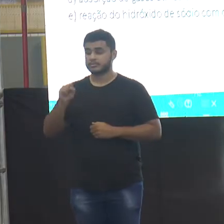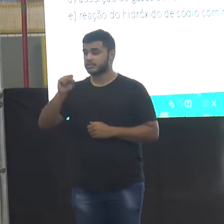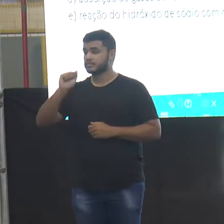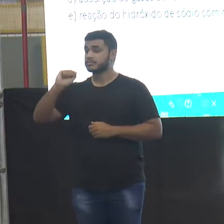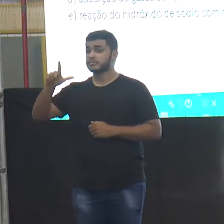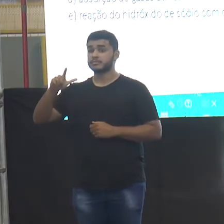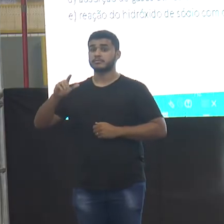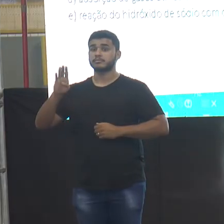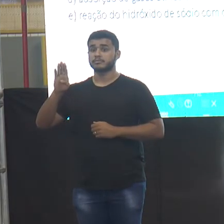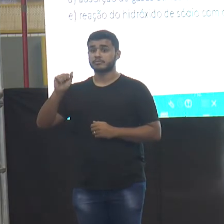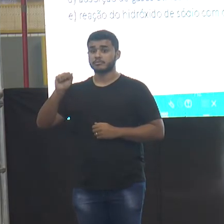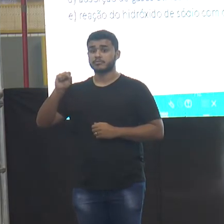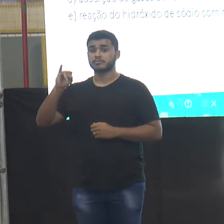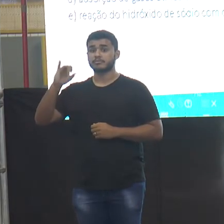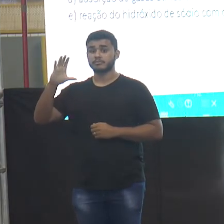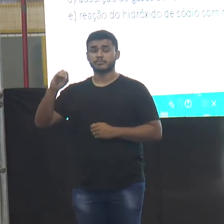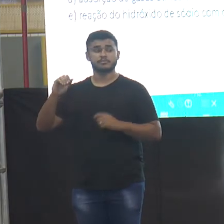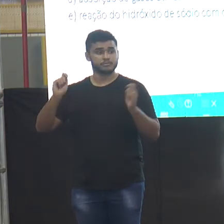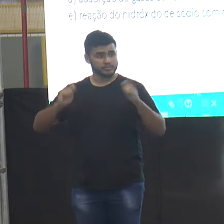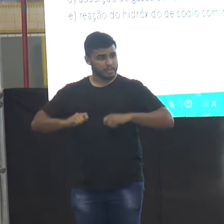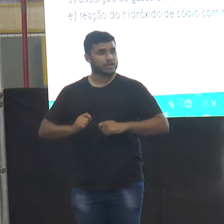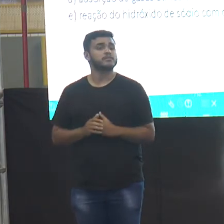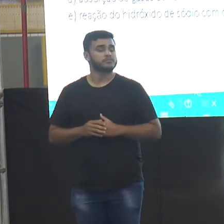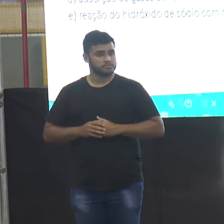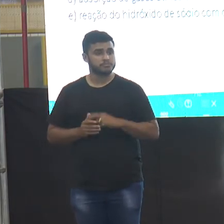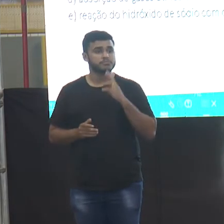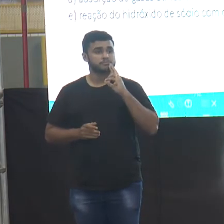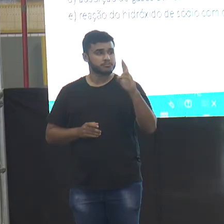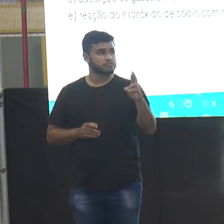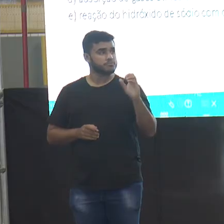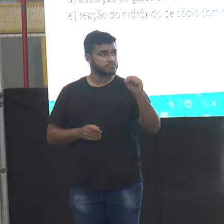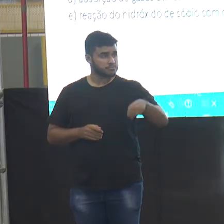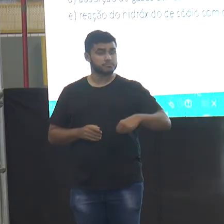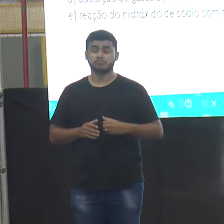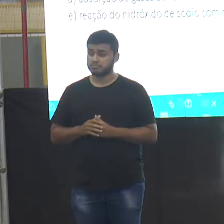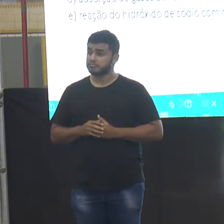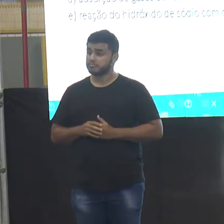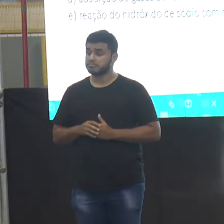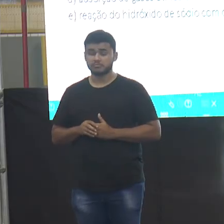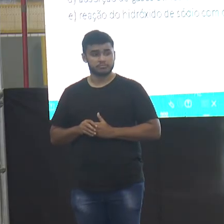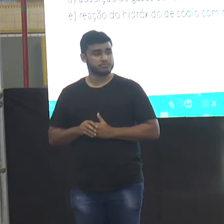que tem caráter básico. Pode. Pode sim.